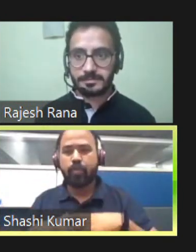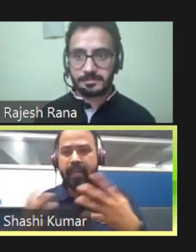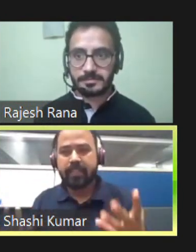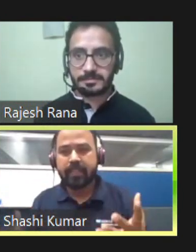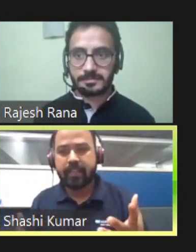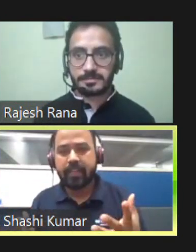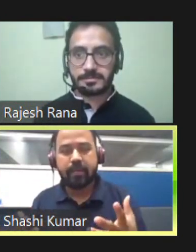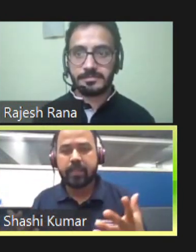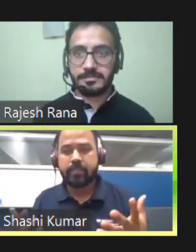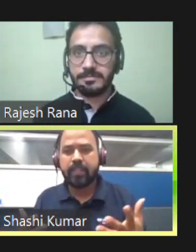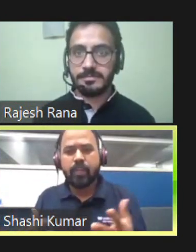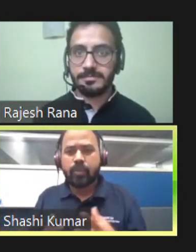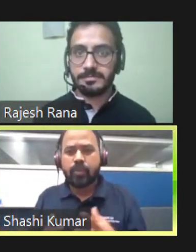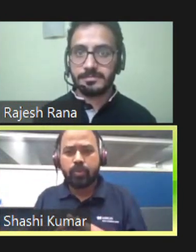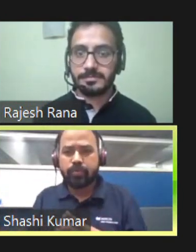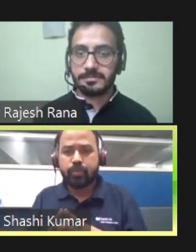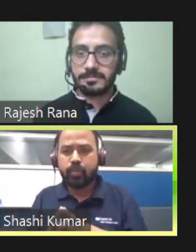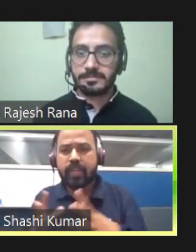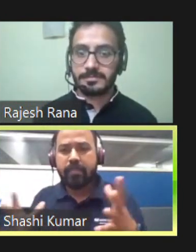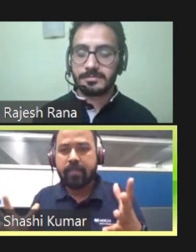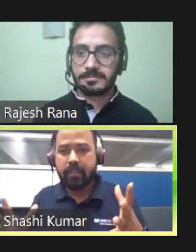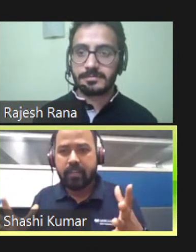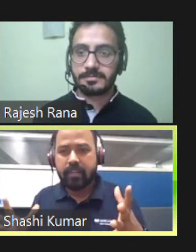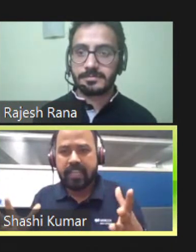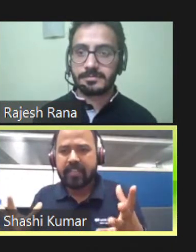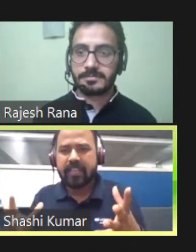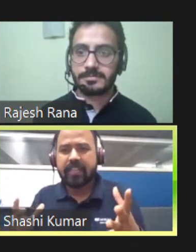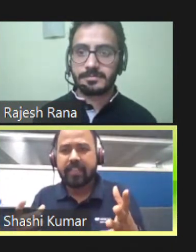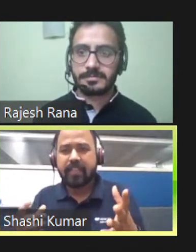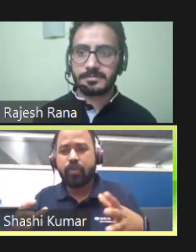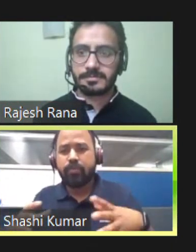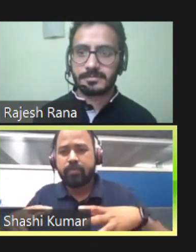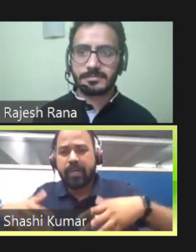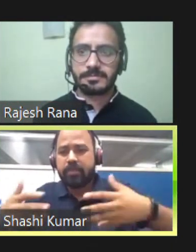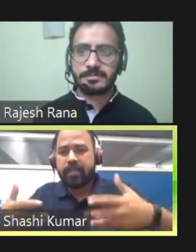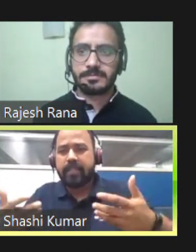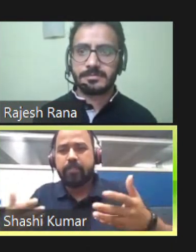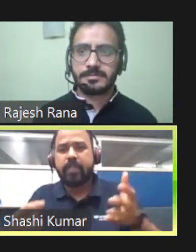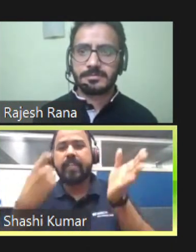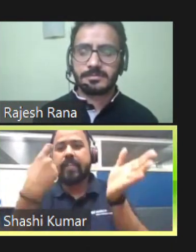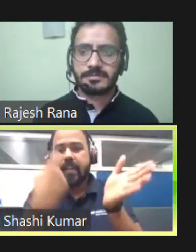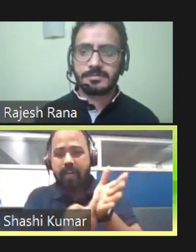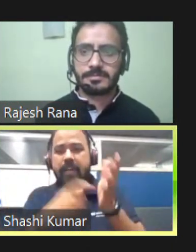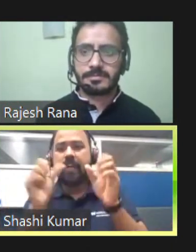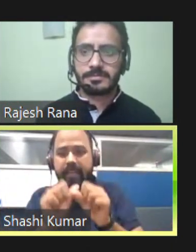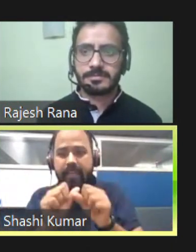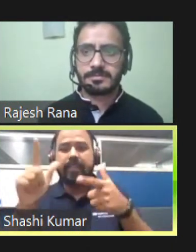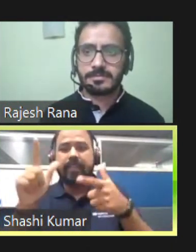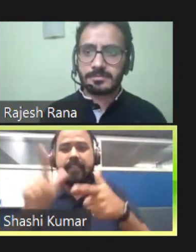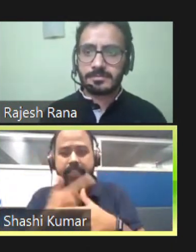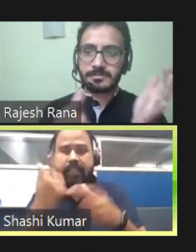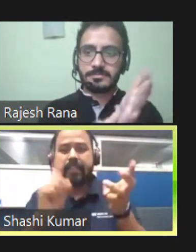वो बात करते हैं आपस में, so वो पूरा नाम याद नहीं रखते कि वो बार-बार ये नहीं बोलेंगे